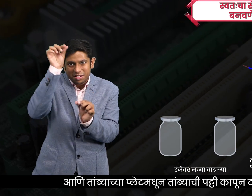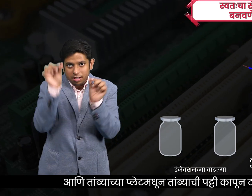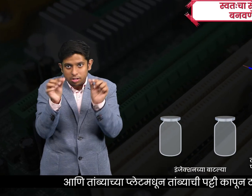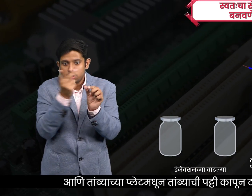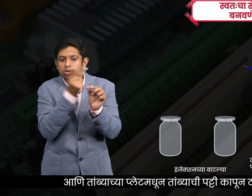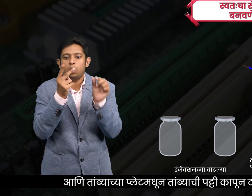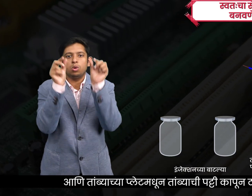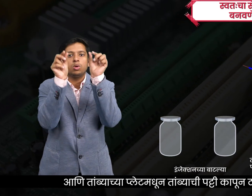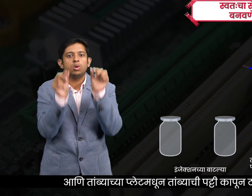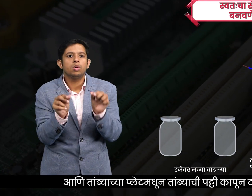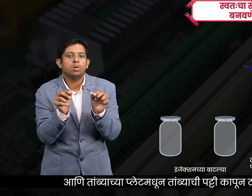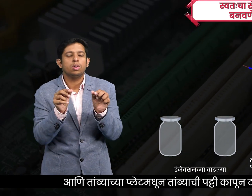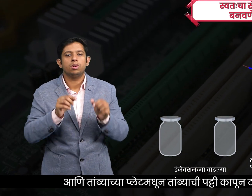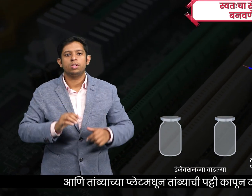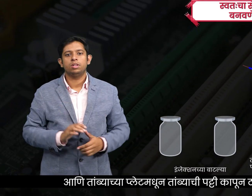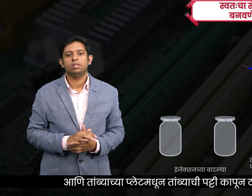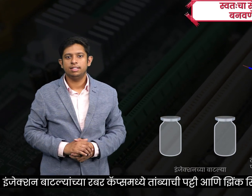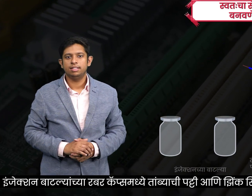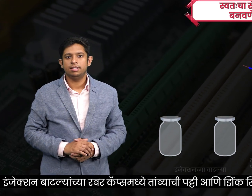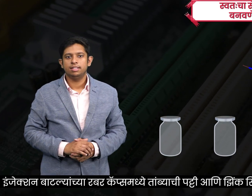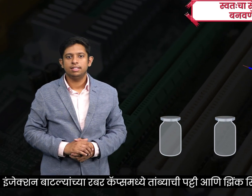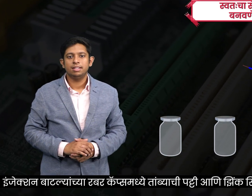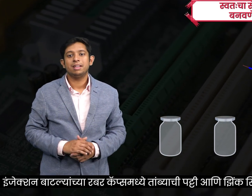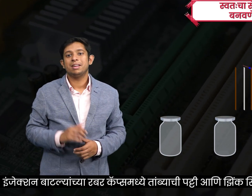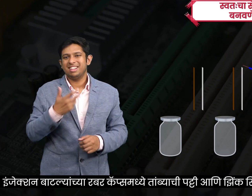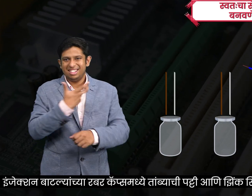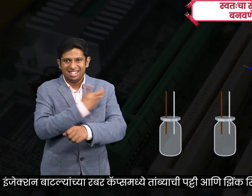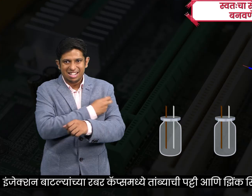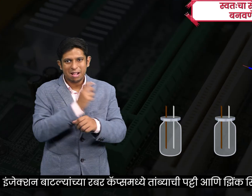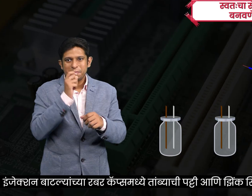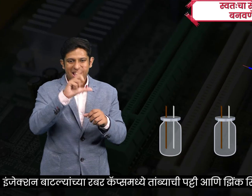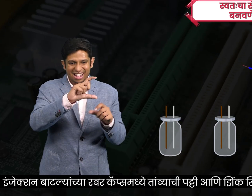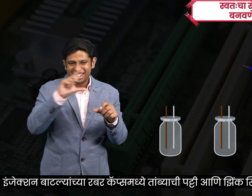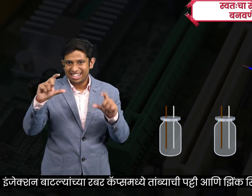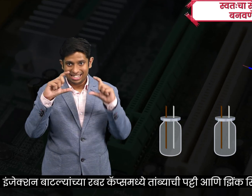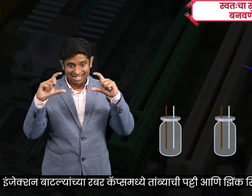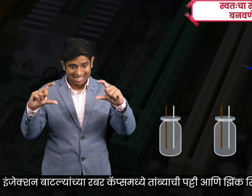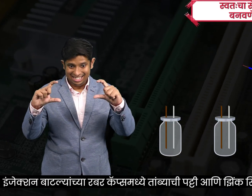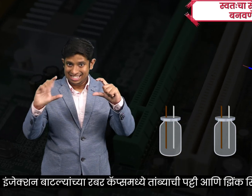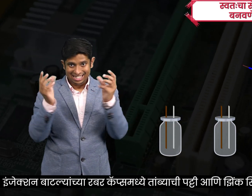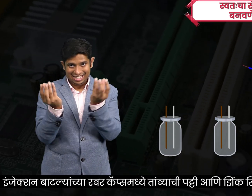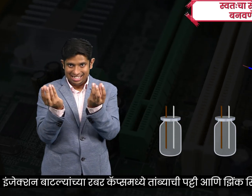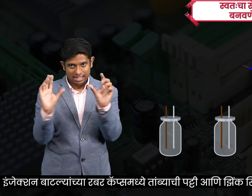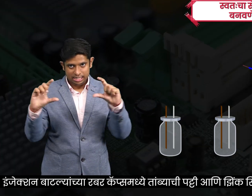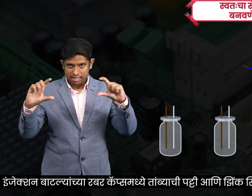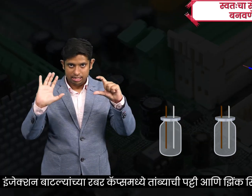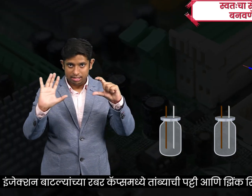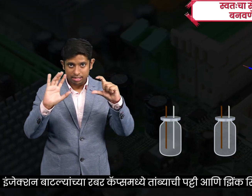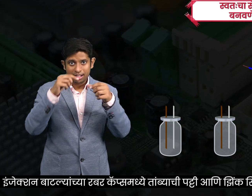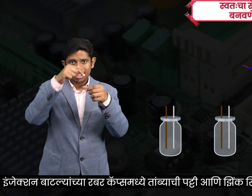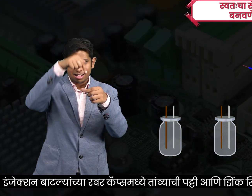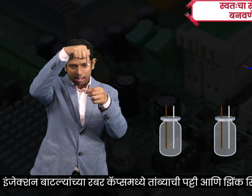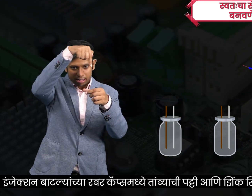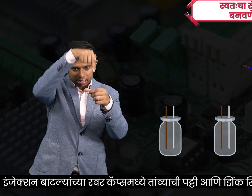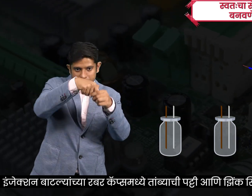इंजेक्शन बाटल्यांच्या रबर कॅप्समध्ये तांब्याची पट्टी आणि झिंक